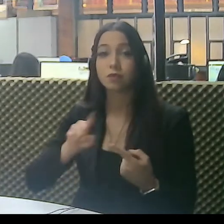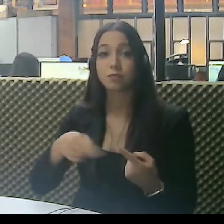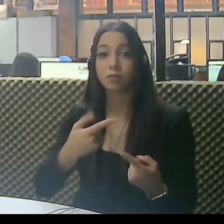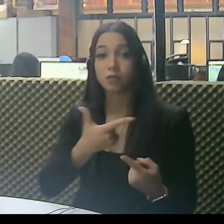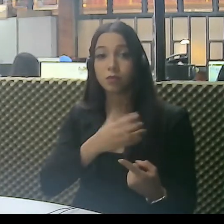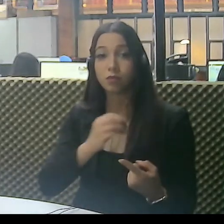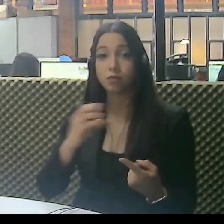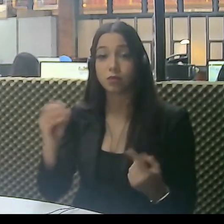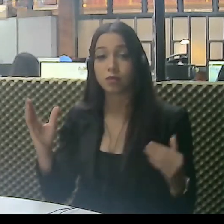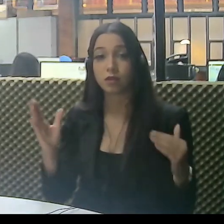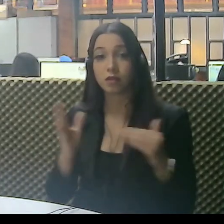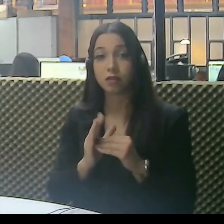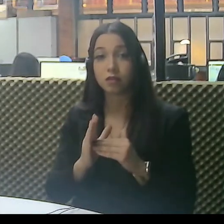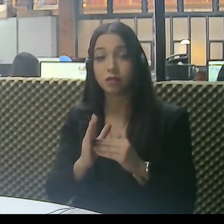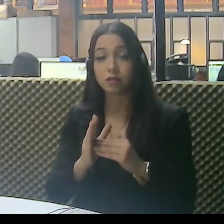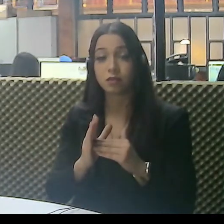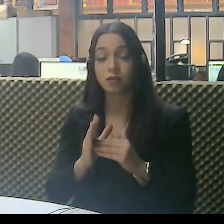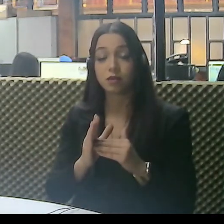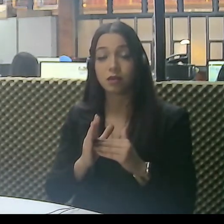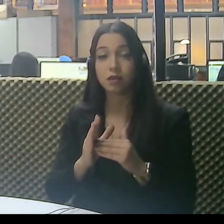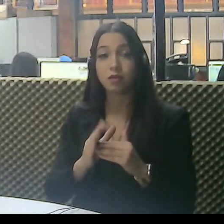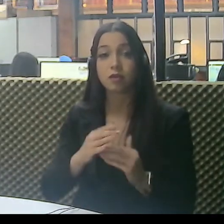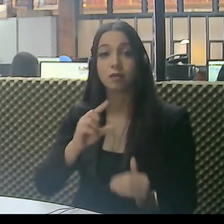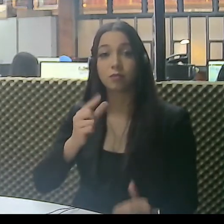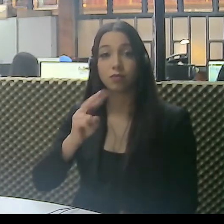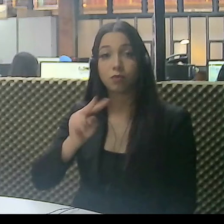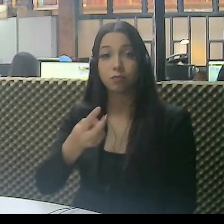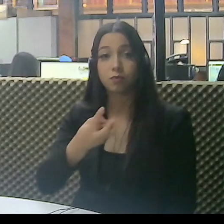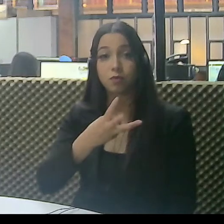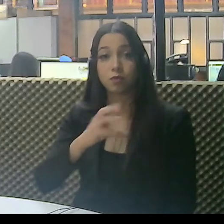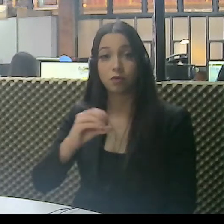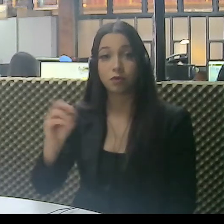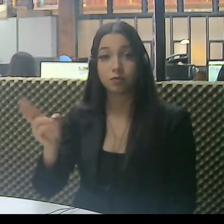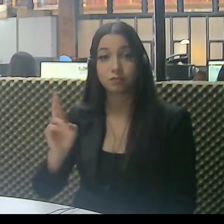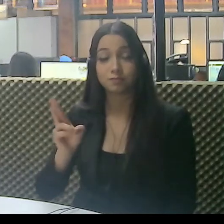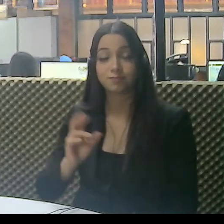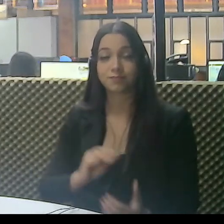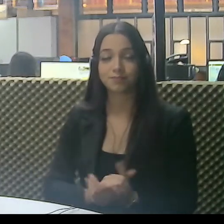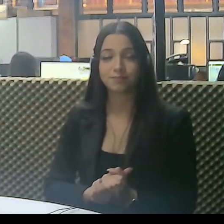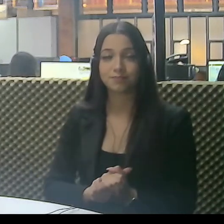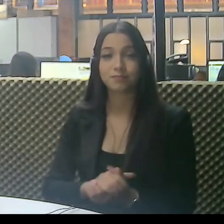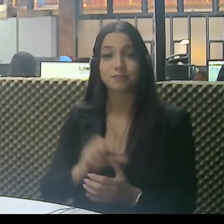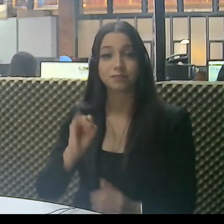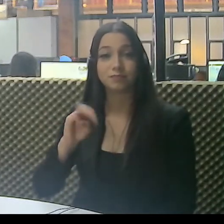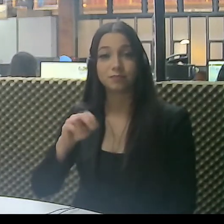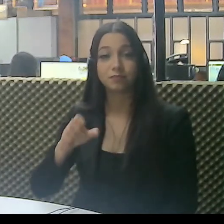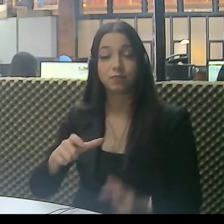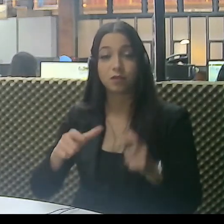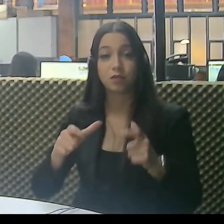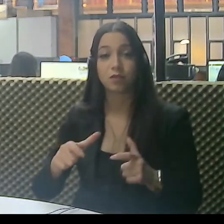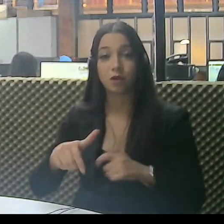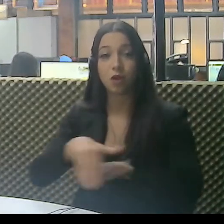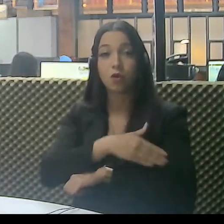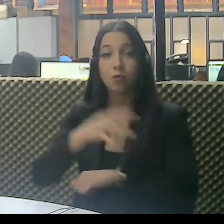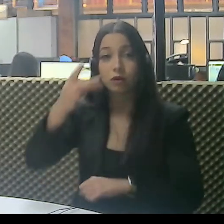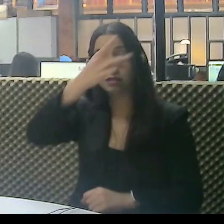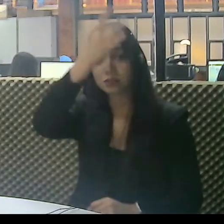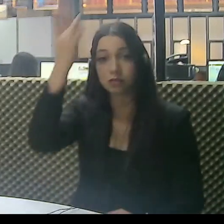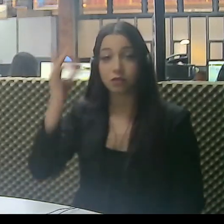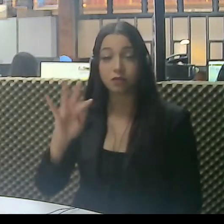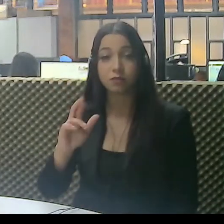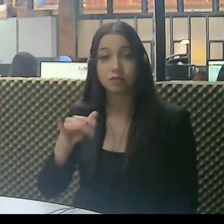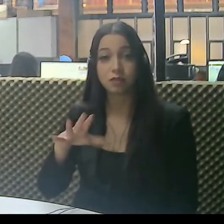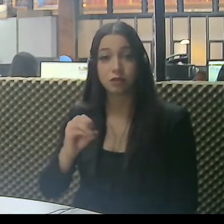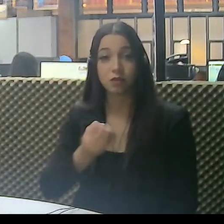R$ 1.260 reais a R$ 2.300. O Cine fica localizado na Rua São Francisco de